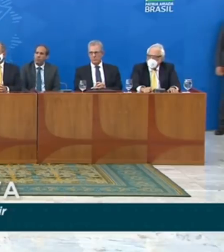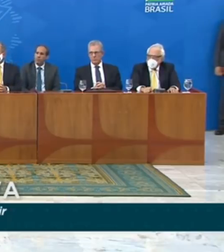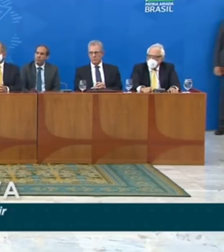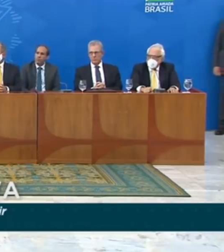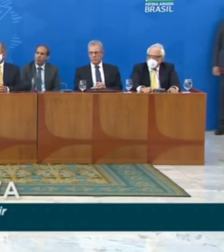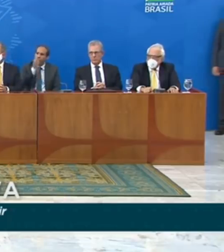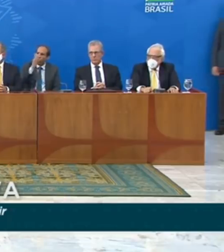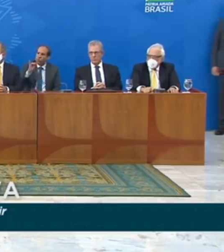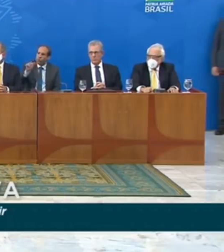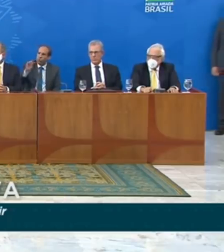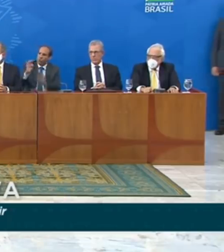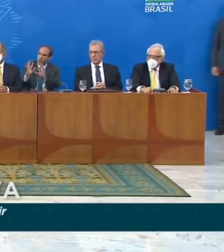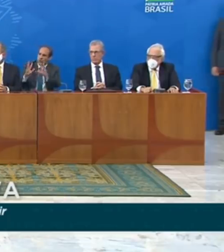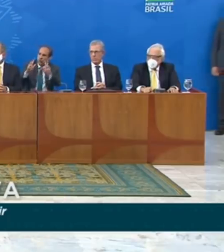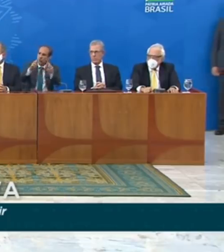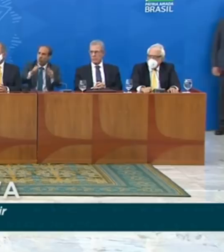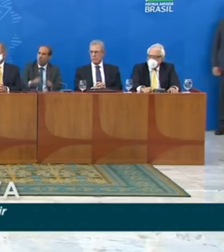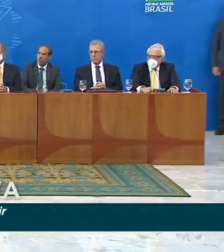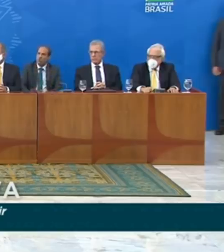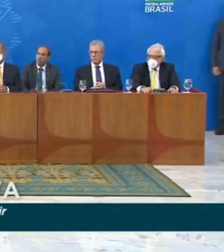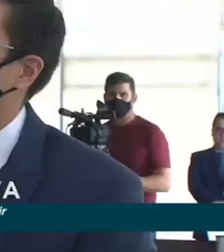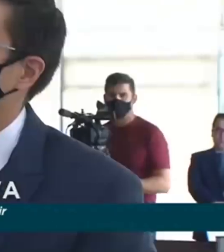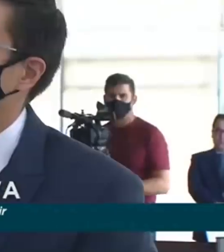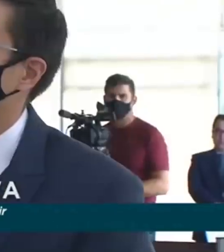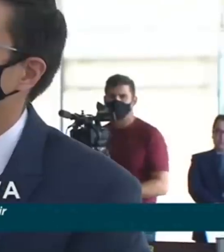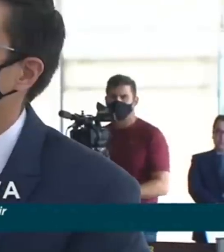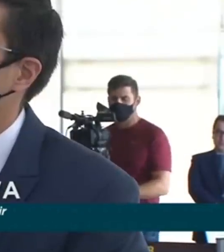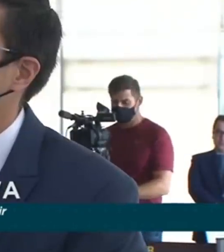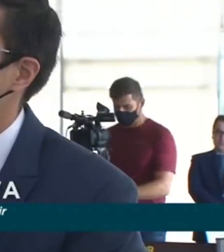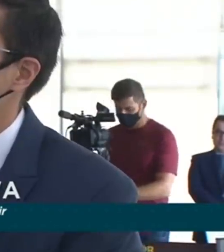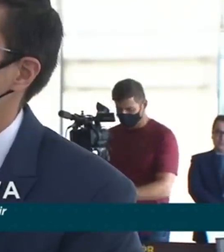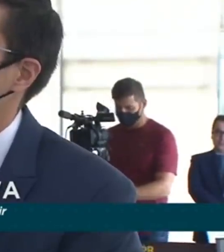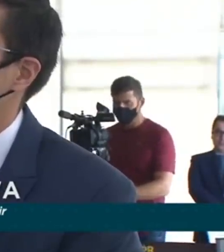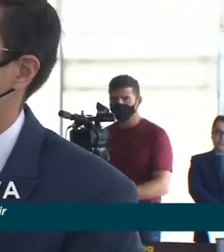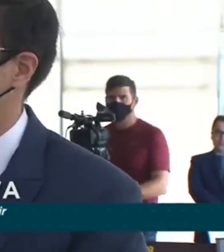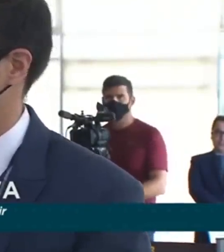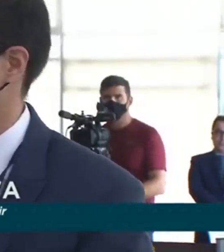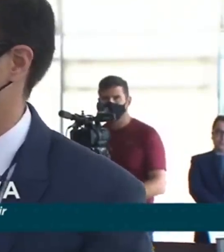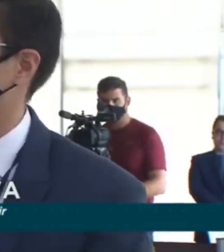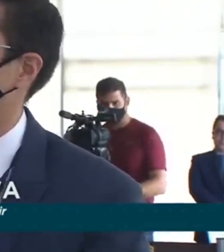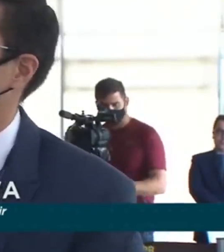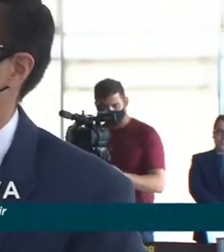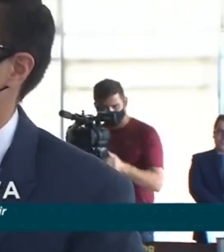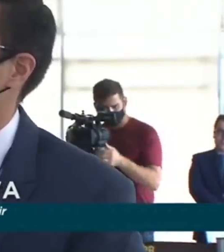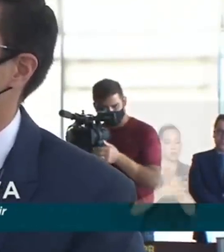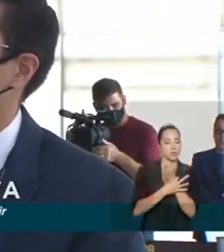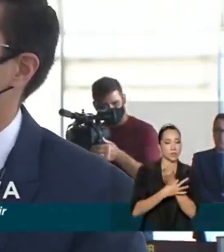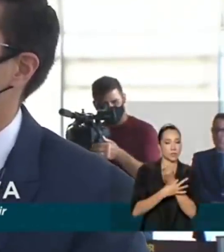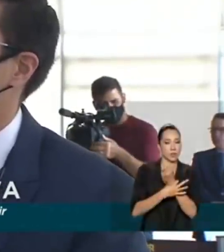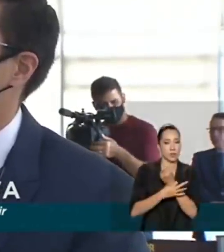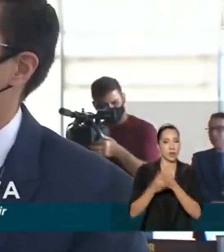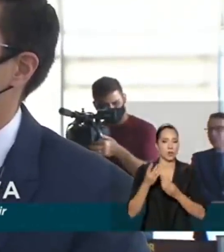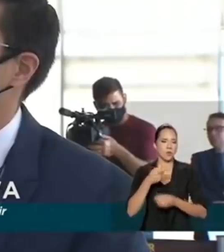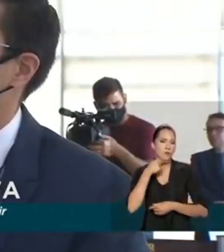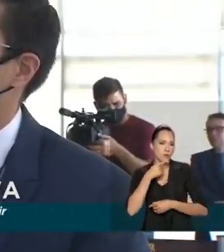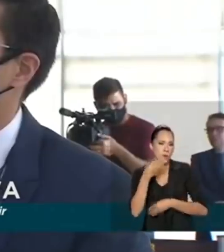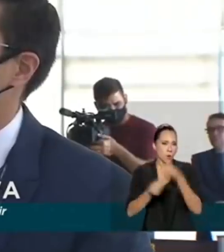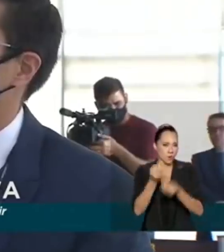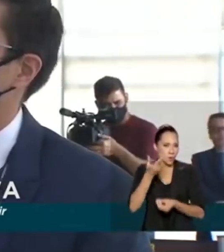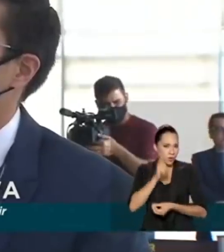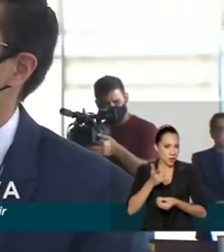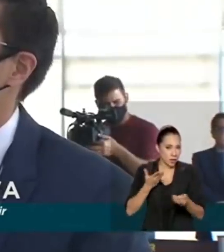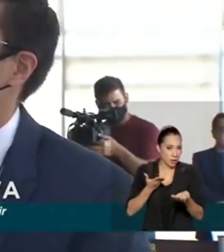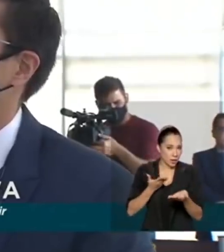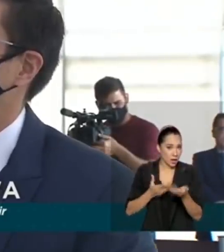Bom dia a todos. Uma dúvida, como garantir que, no caso da aprovação do projeto que trata